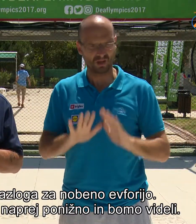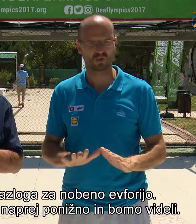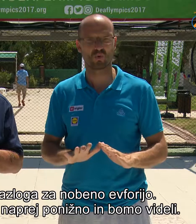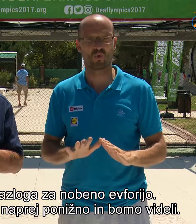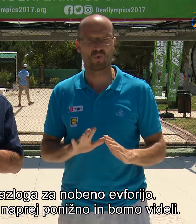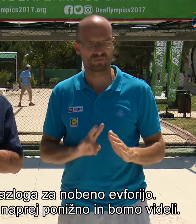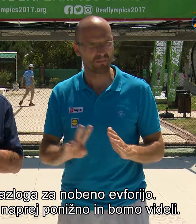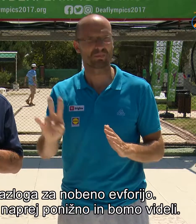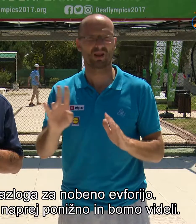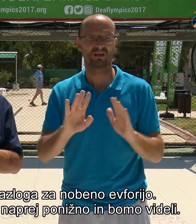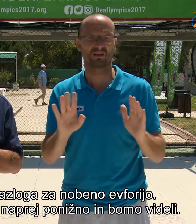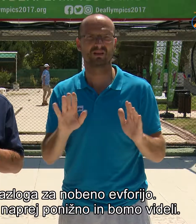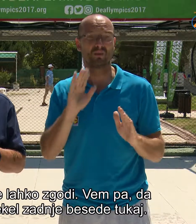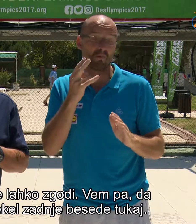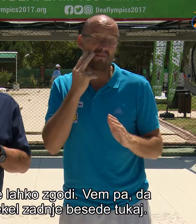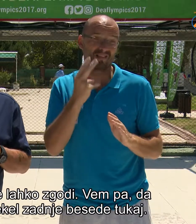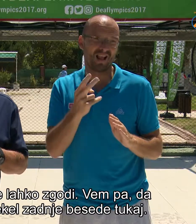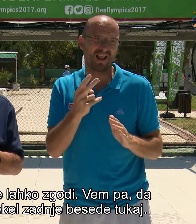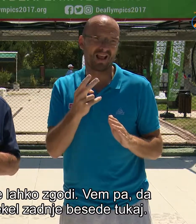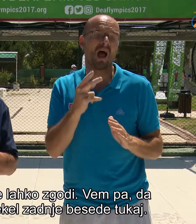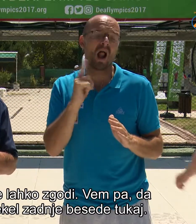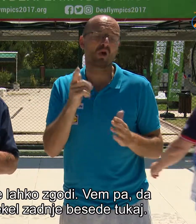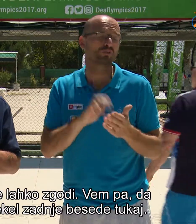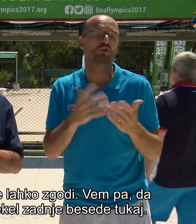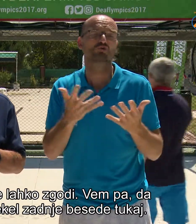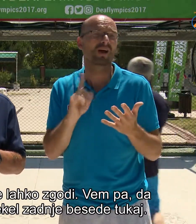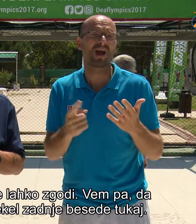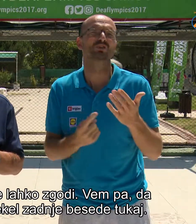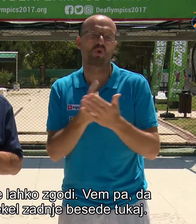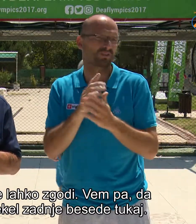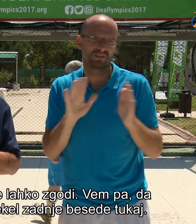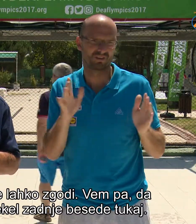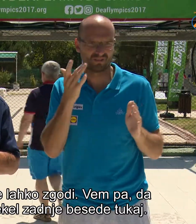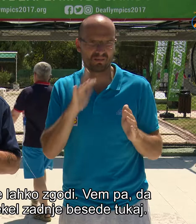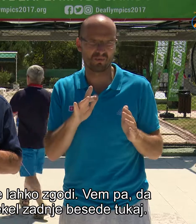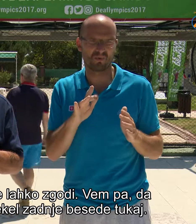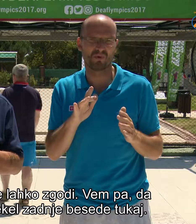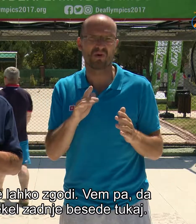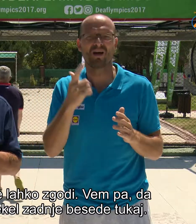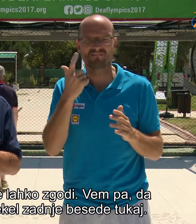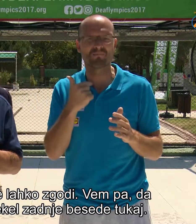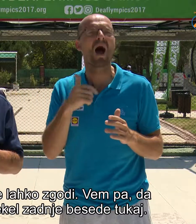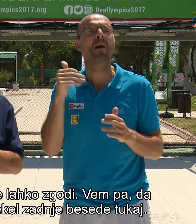in bomo videli, ne, marsikaj še se lahko zgodi. Vem pa, da Marino še ni rekel zadnje tukaj.